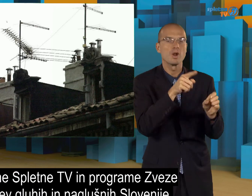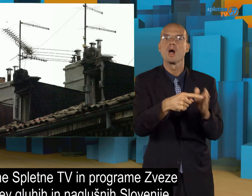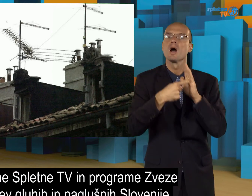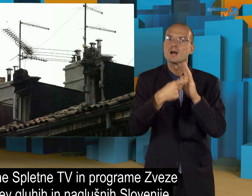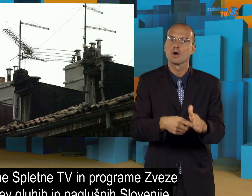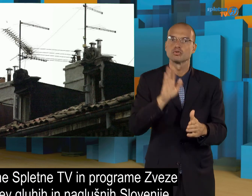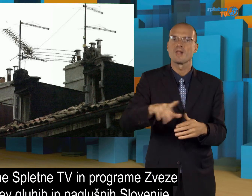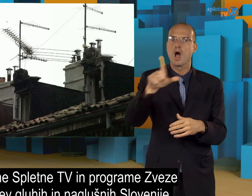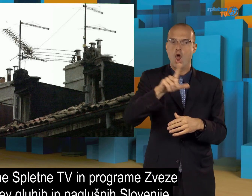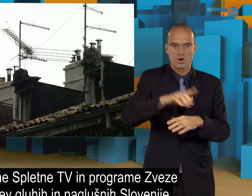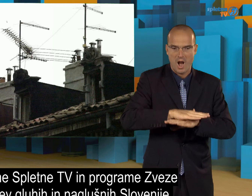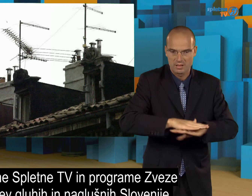naglušnih Slovenije.